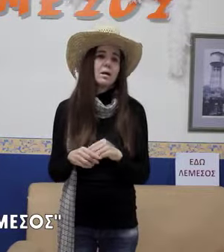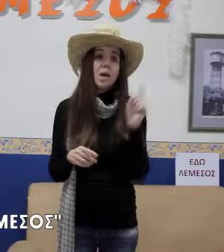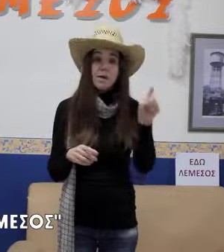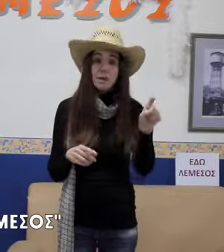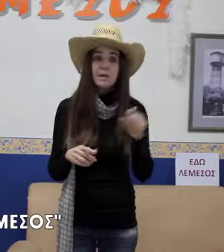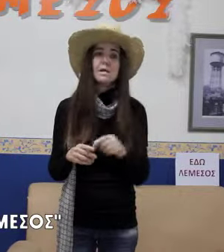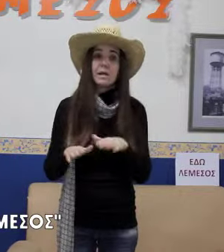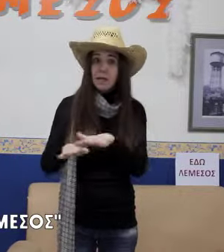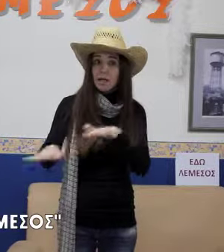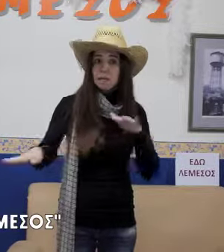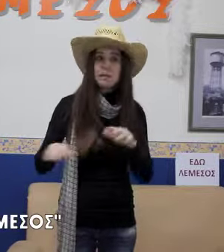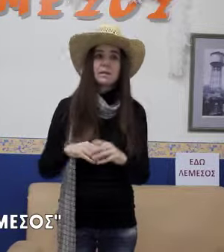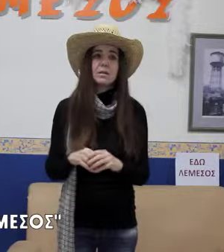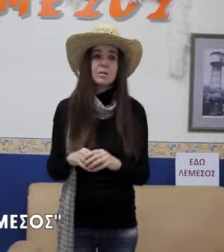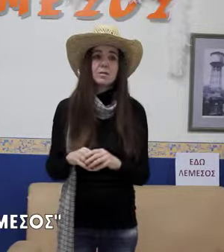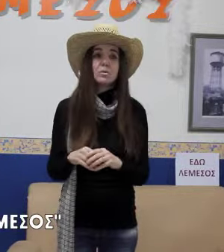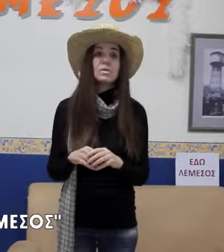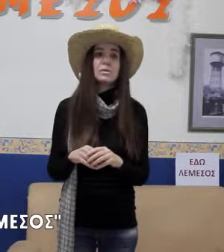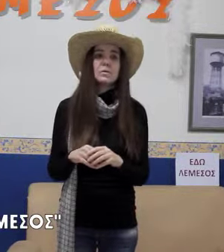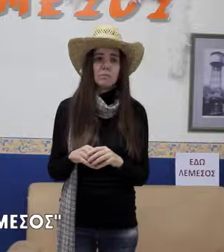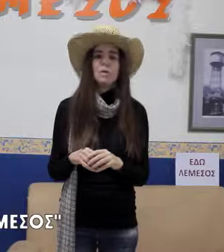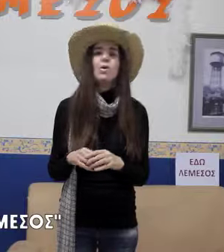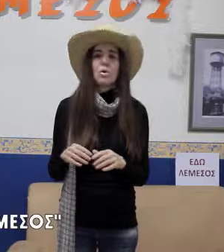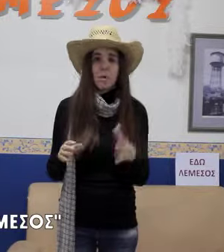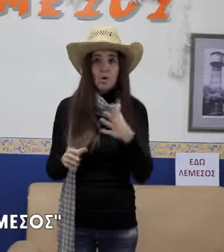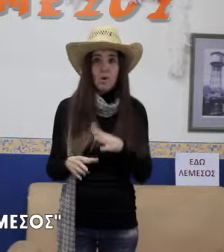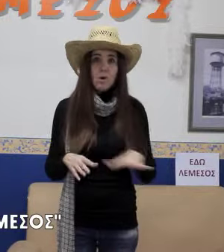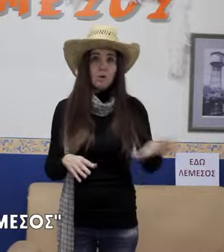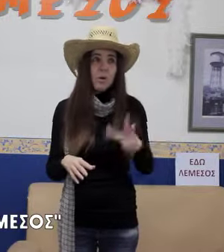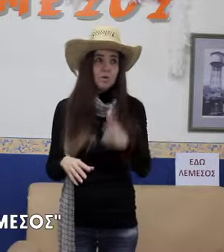Εκκίνηση, χώρος στάθμευσης,